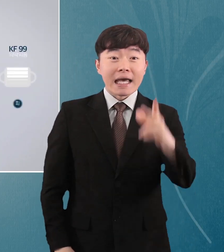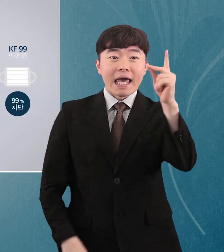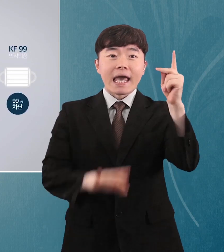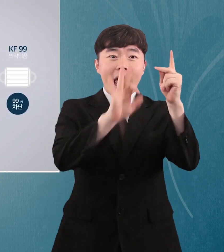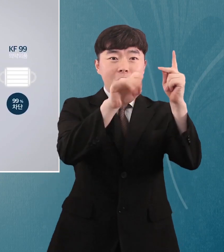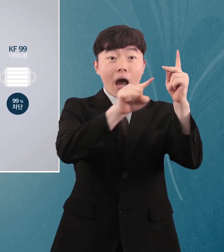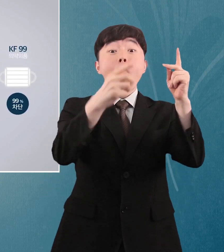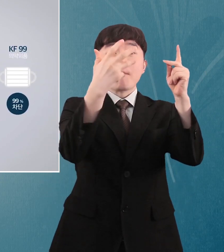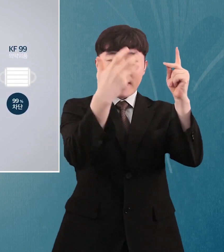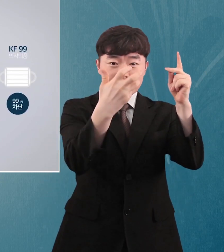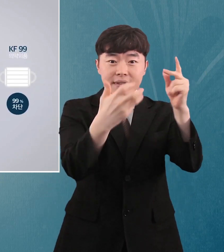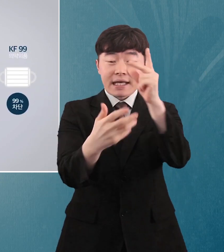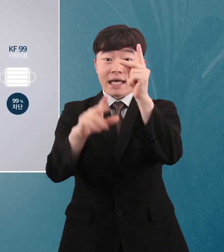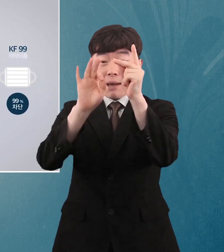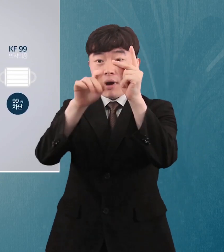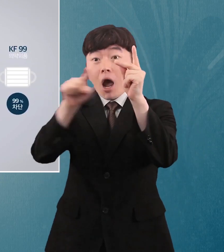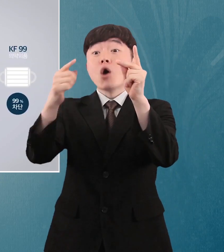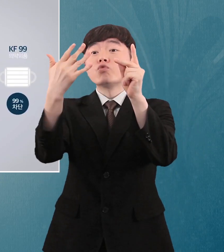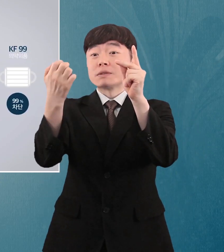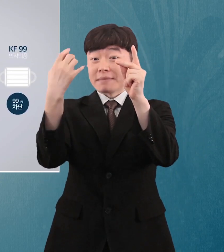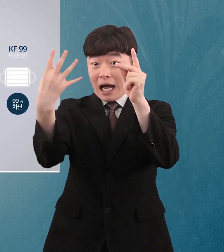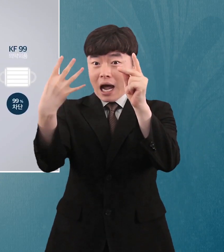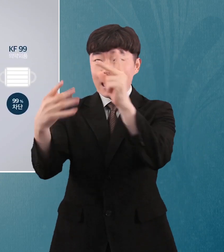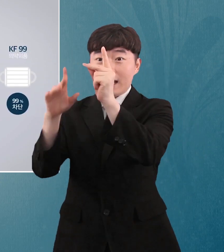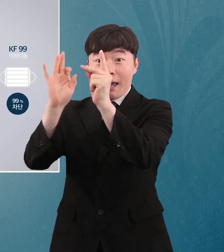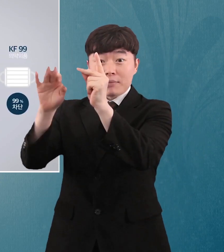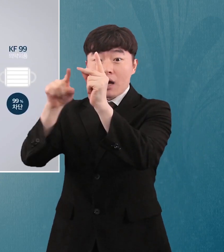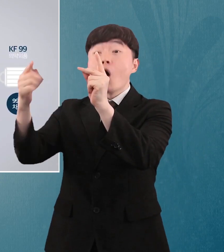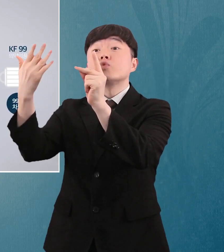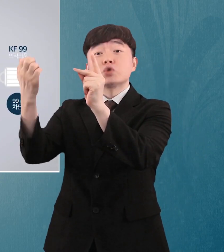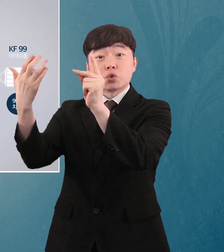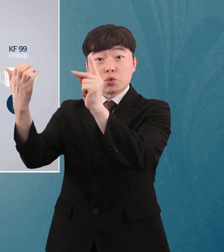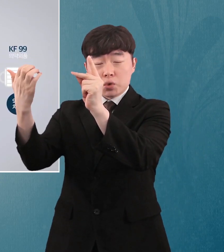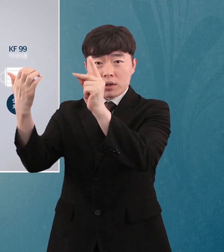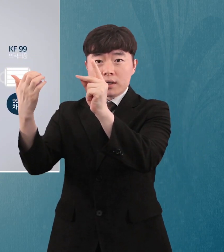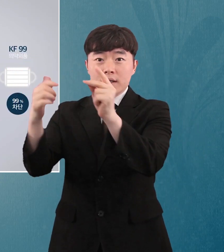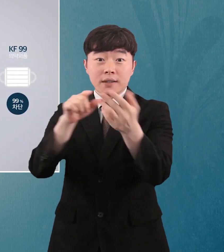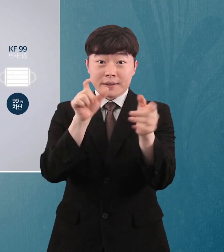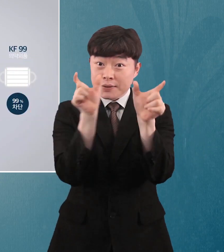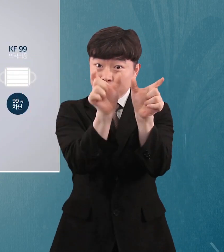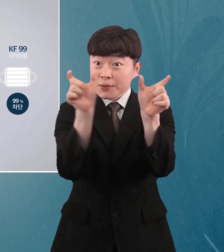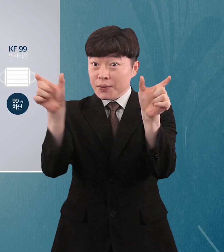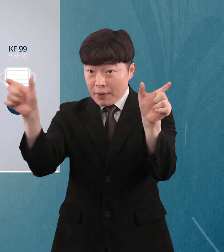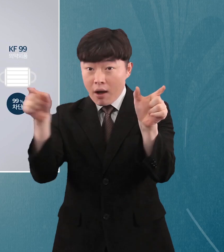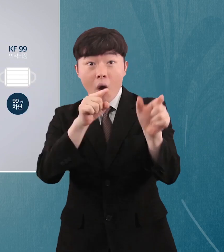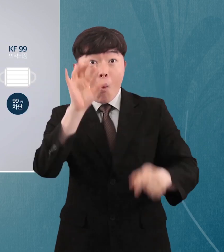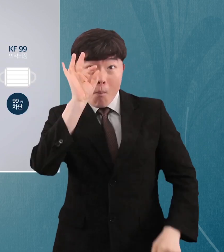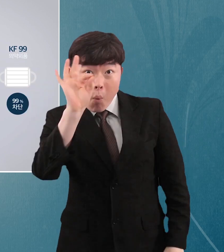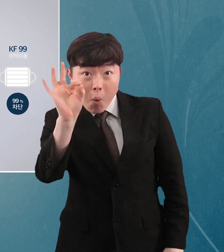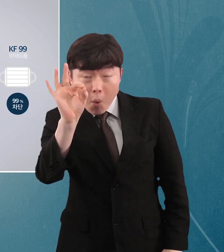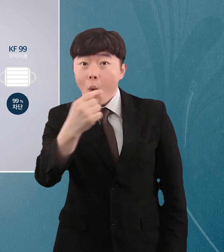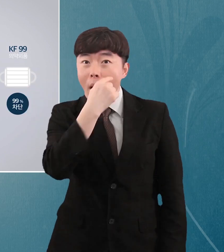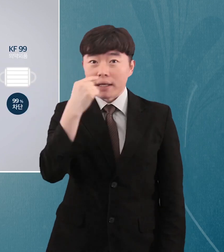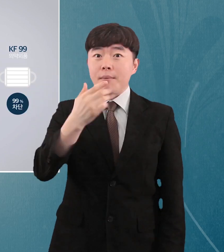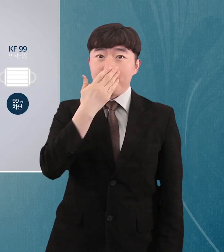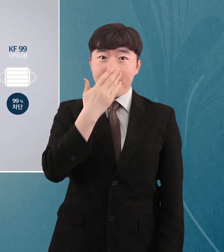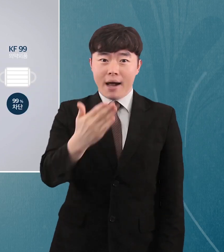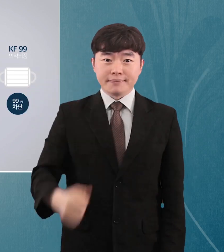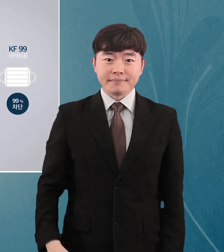KF80, KF94, KF99와 같이 숫자로 미세먼지 차단 성능이 표시되어